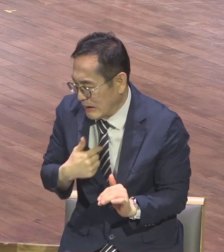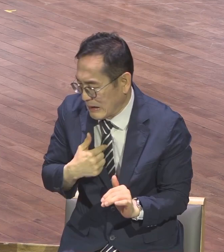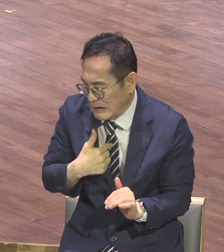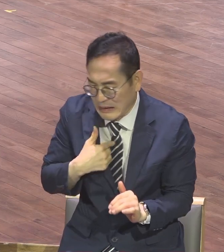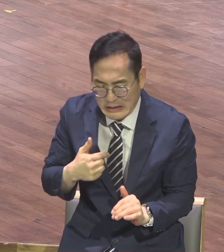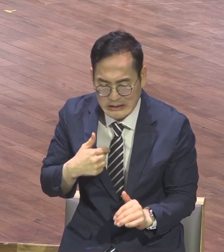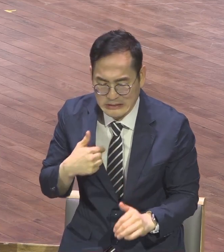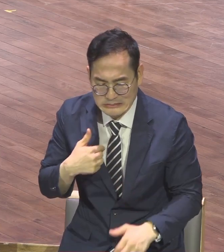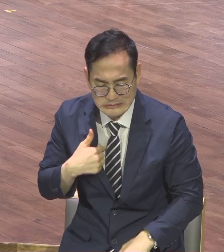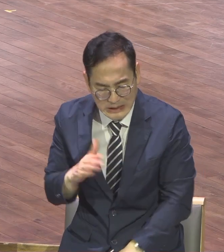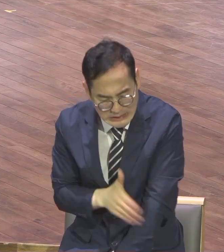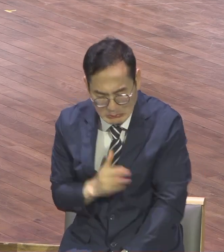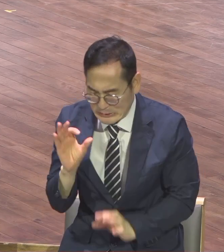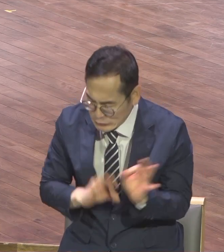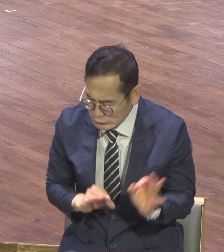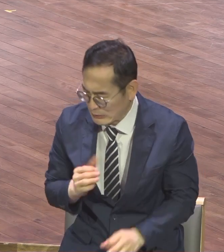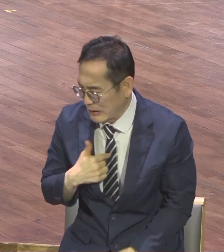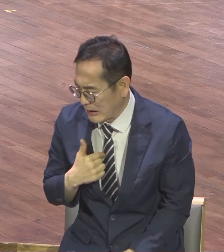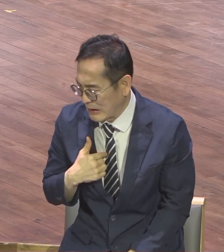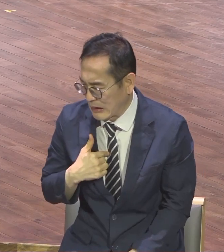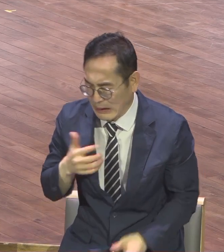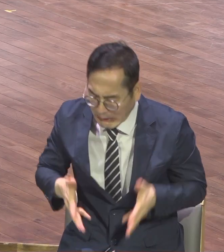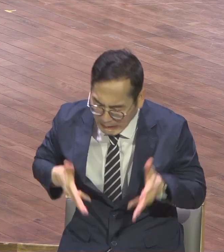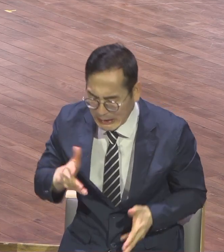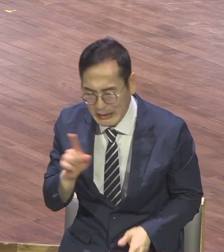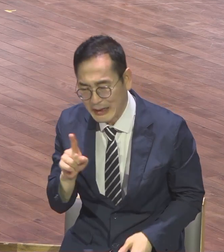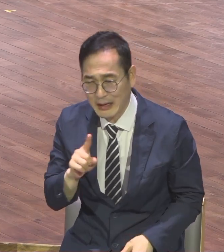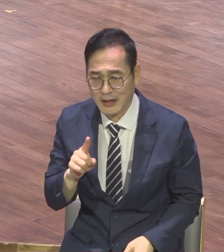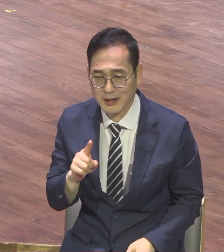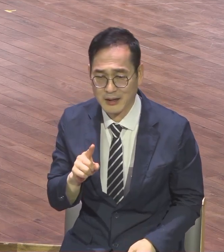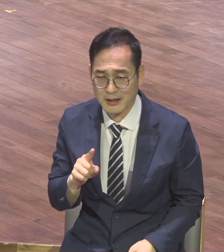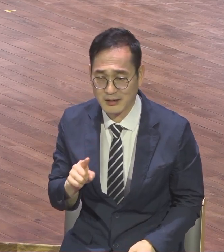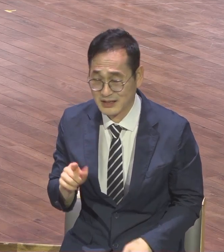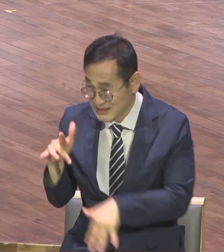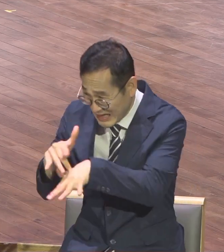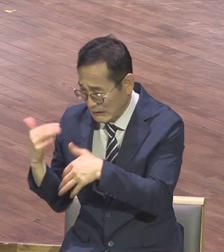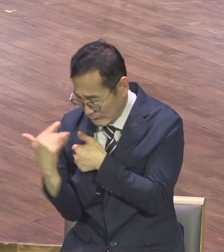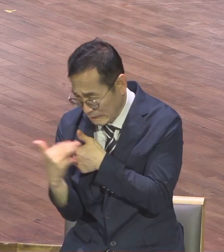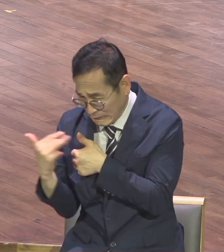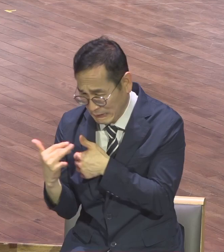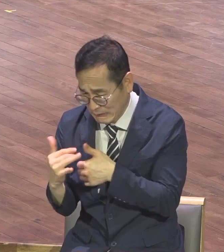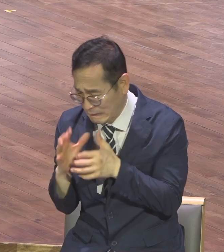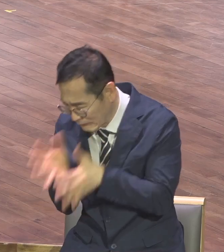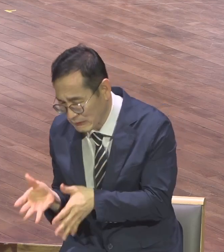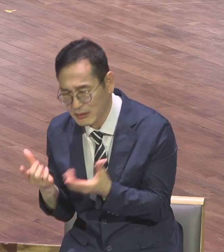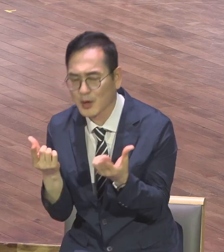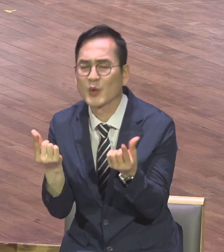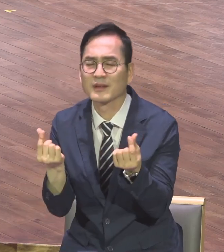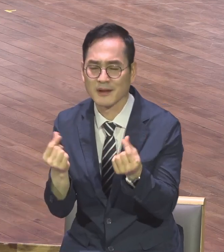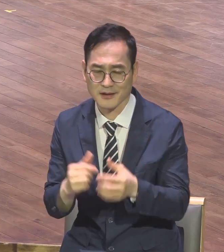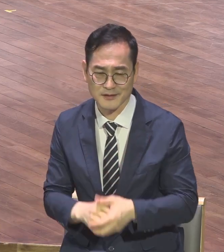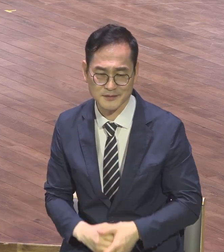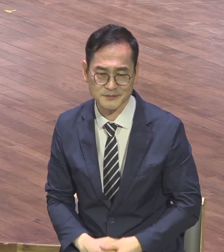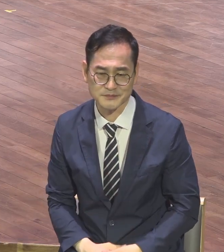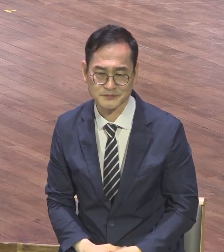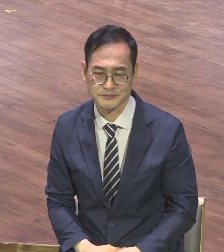해가지고. 아니에요. 그런 사단 속삭이면 속으면 안 돼요. 다음에 기죽어서 아무 일도 못해.